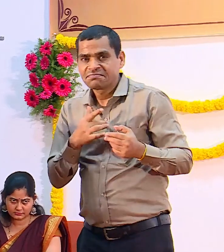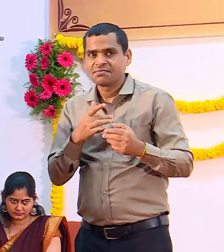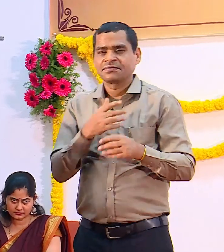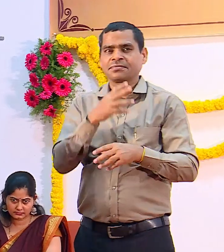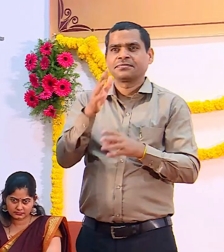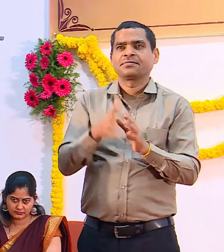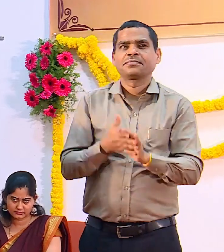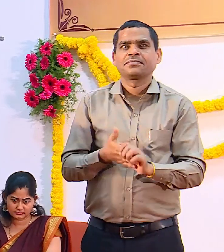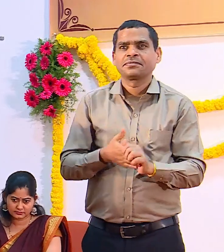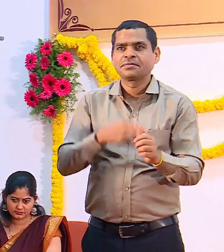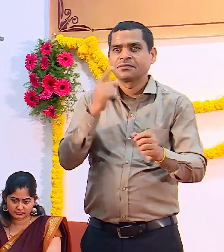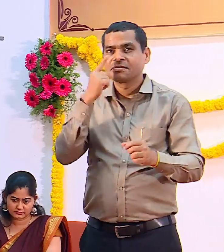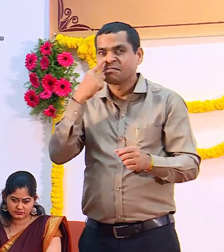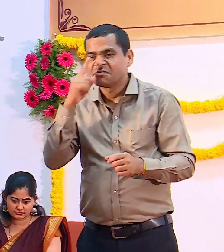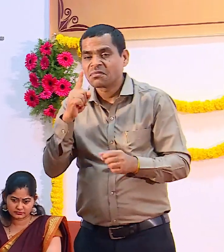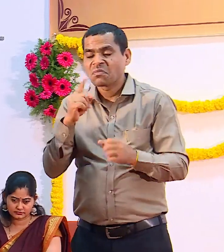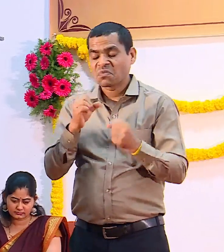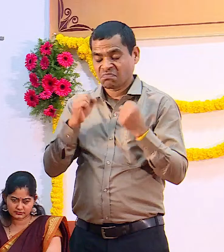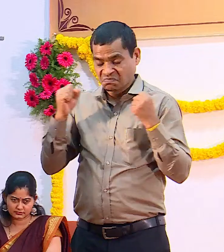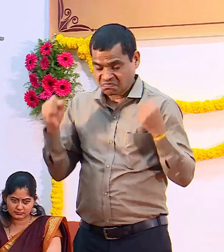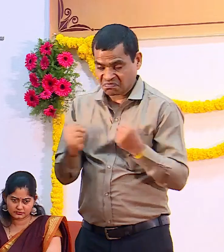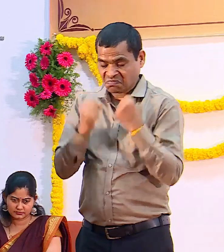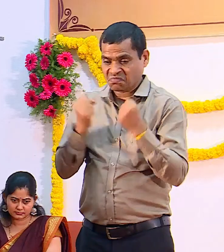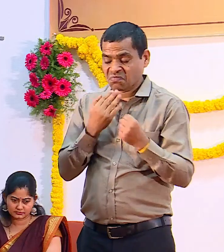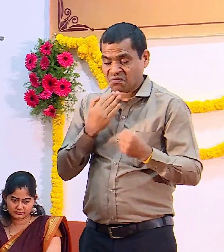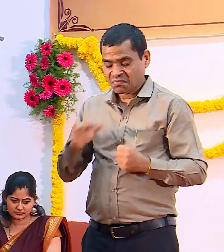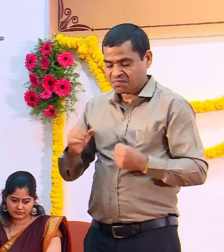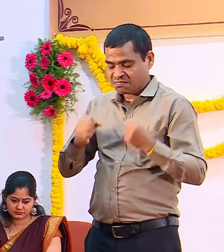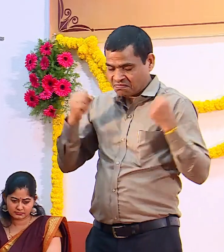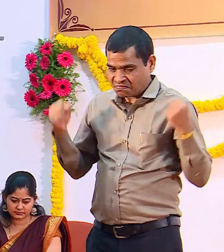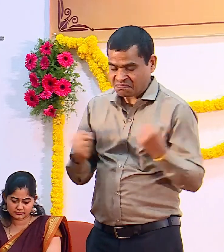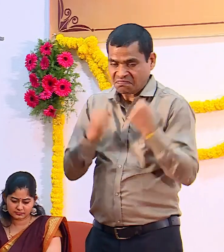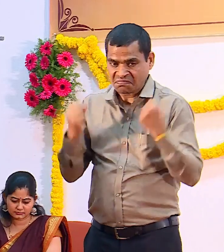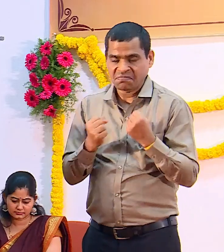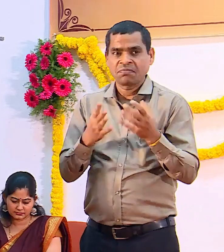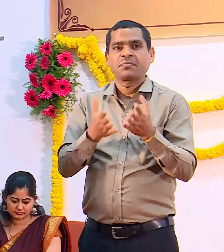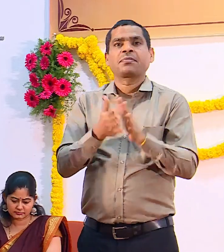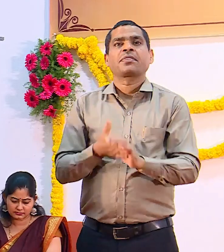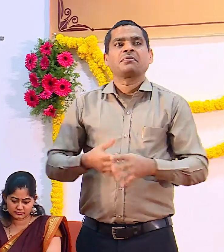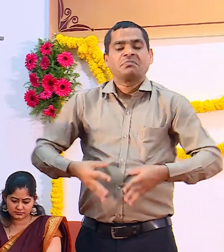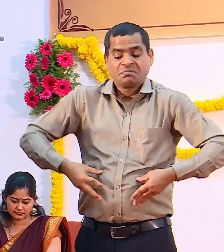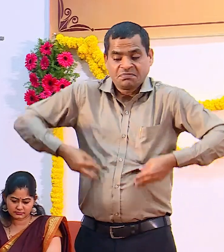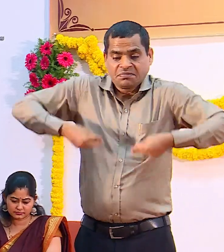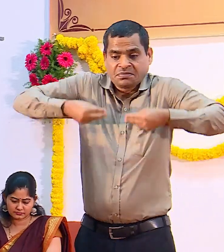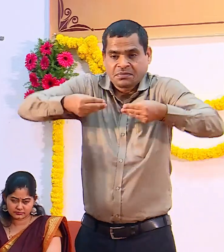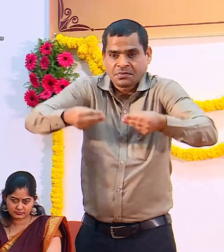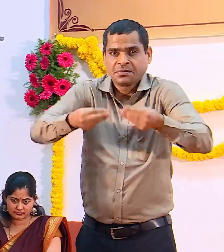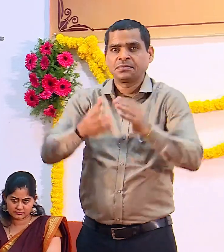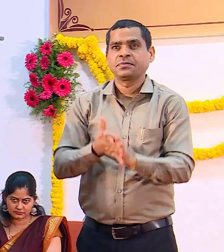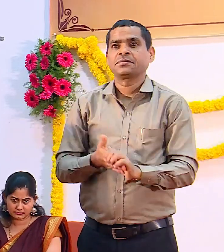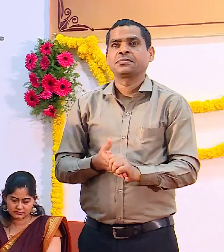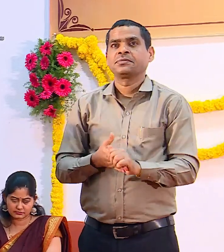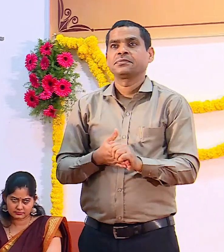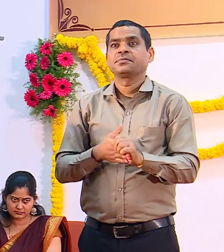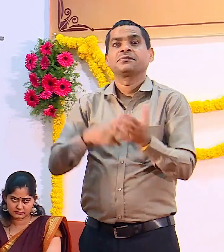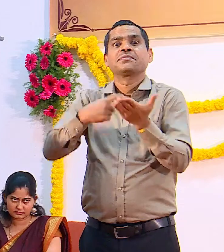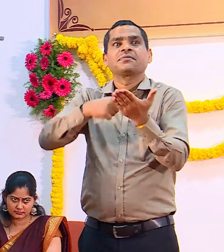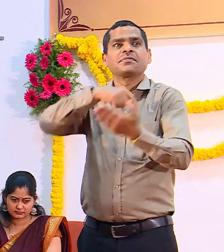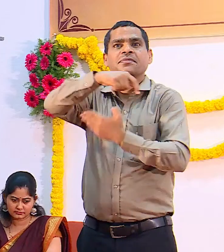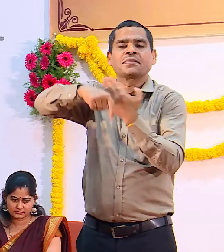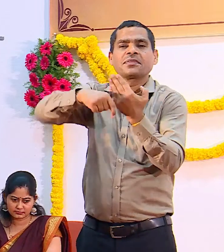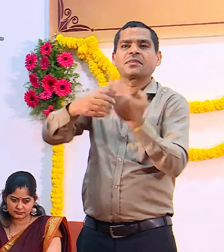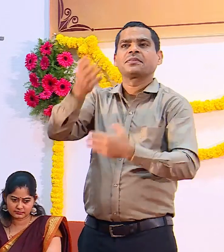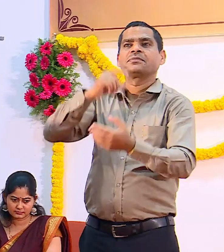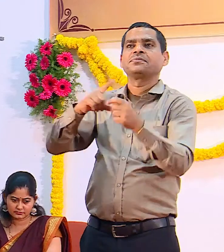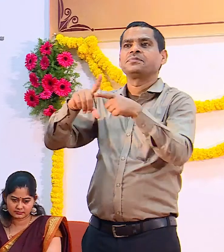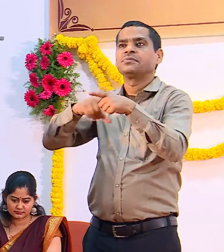जो मदर्स हैं कितना जो है अपने बच्चे के लिए सेक्रीफाइस करती हैं, कोई राजस्थान से, कोई जबलपुर से, कोई